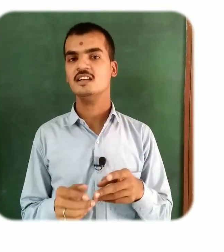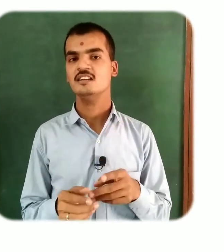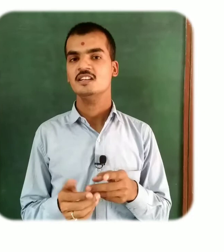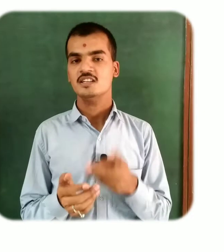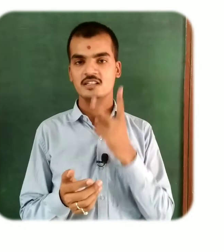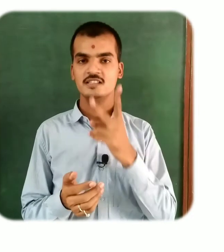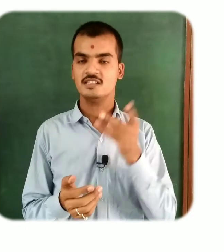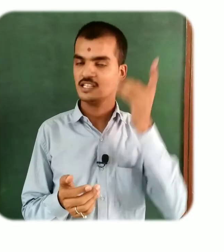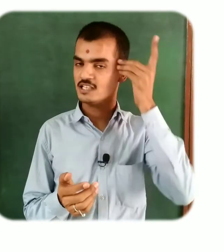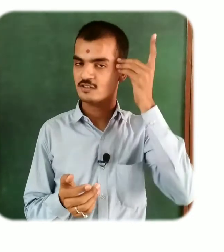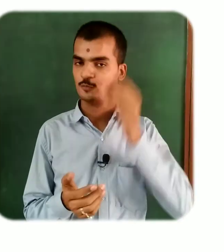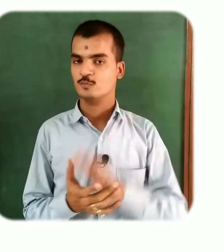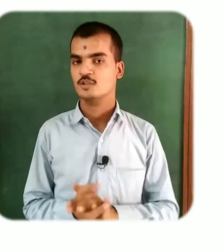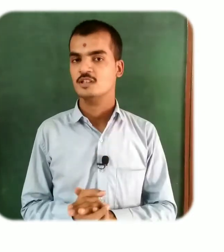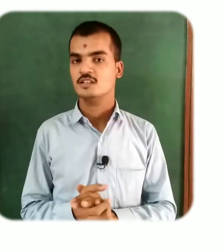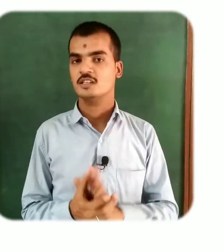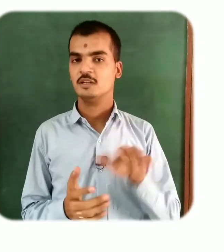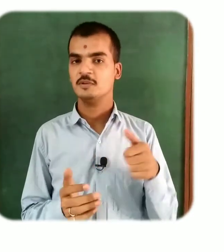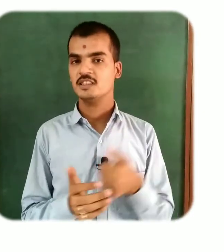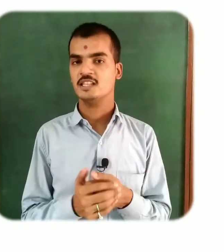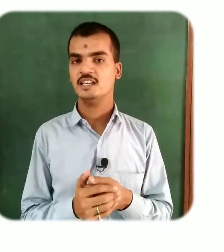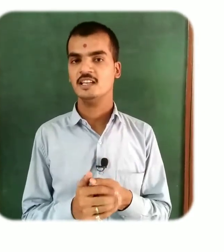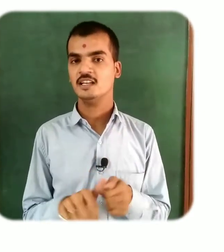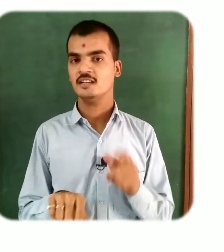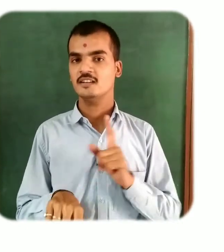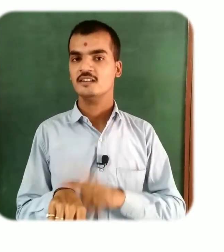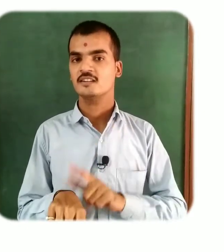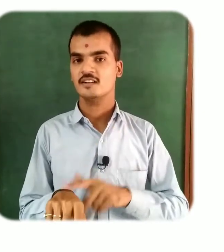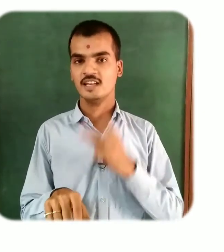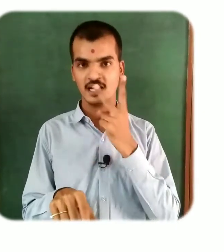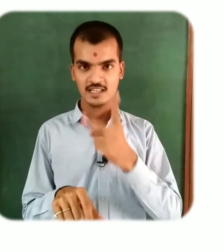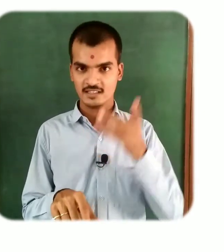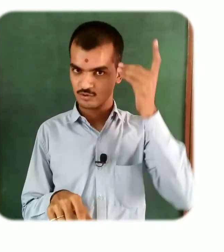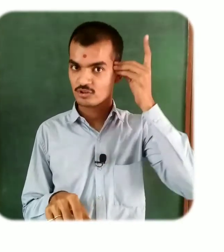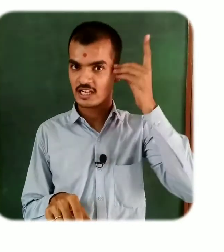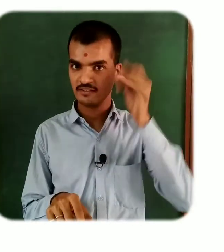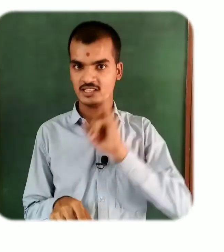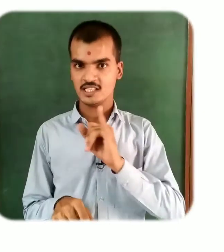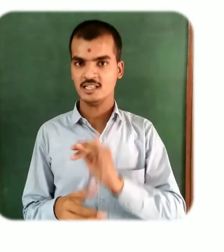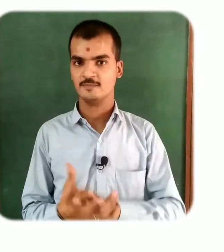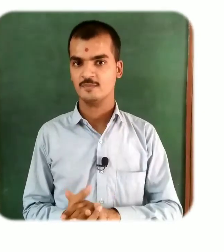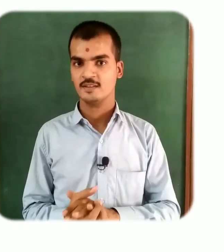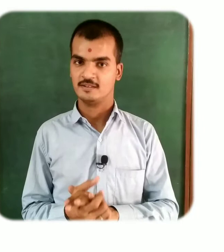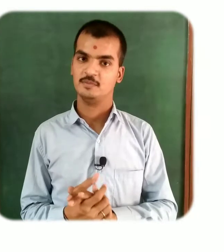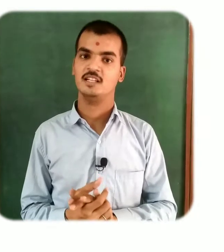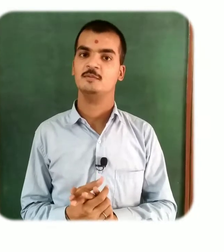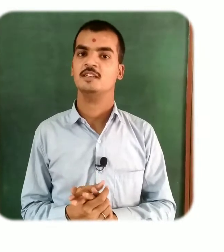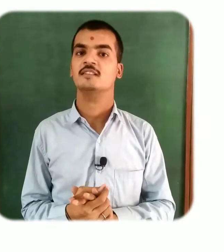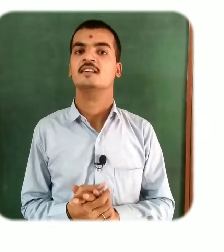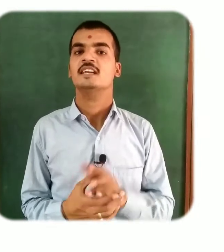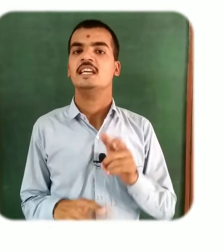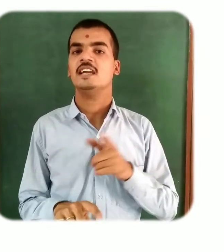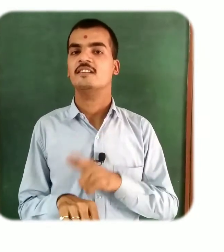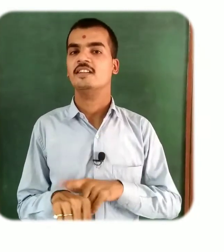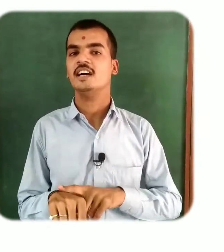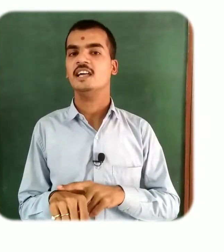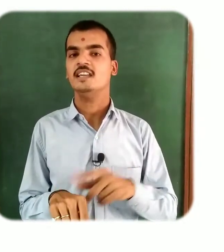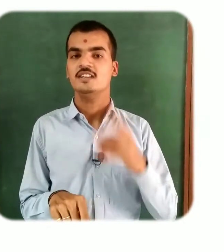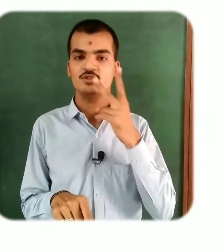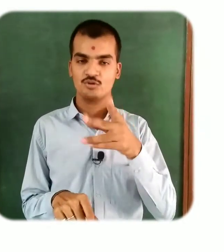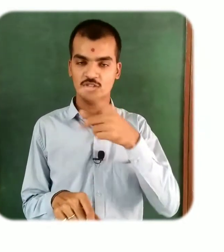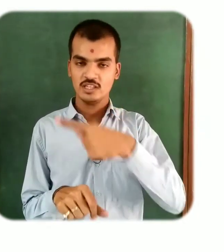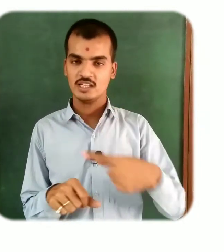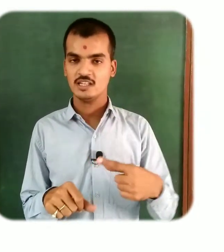વિશે શીખીશું. તમને બધાને ઘડિયાળ જોતા આવડે છે ને, બરાબર? એ